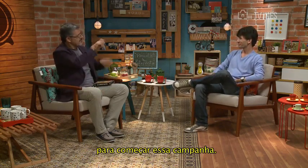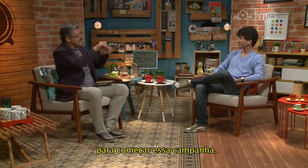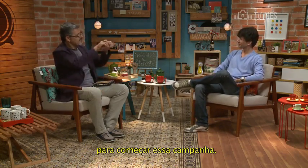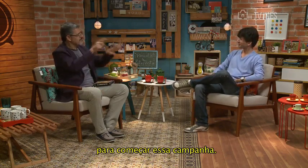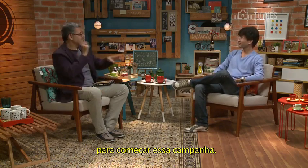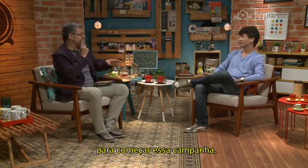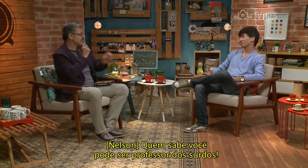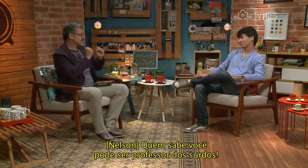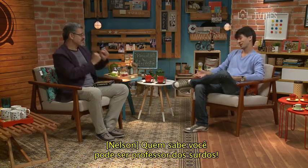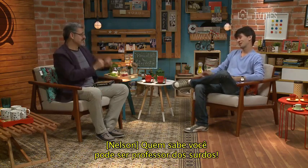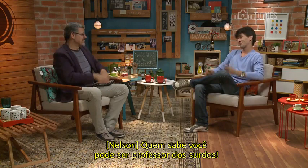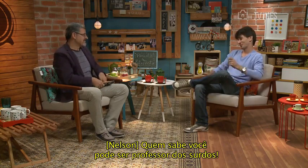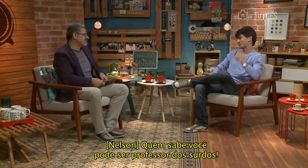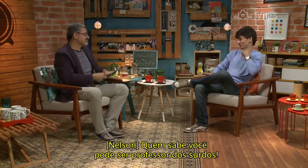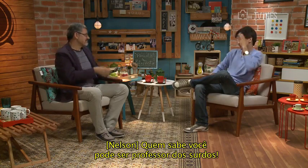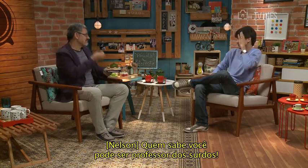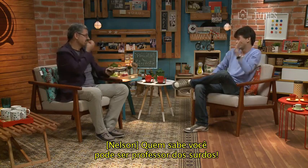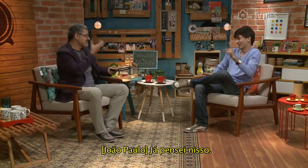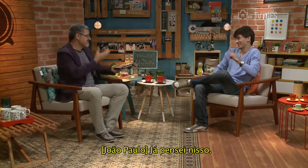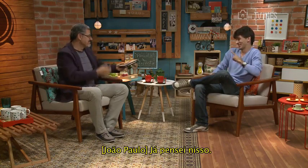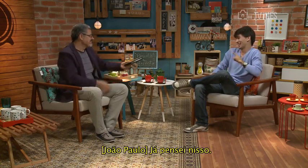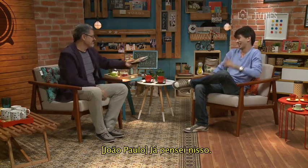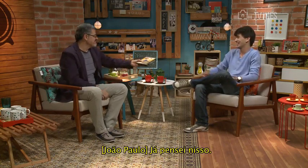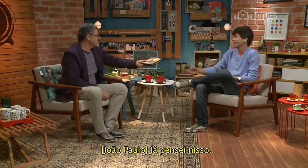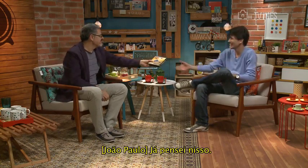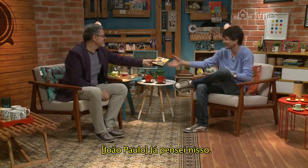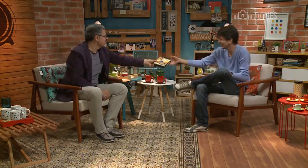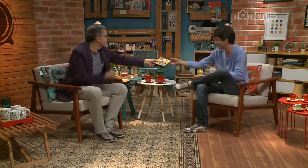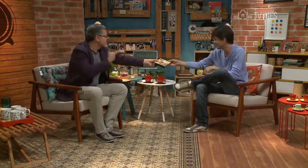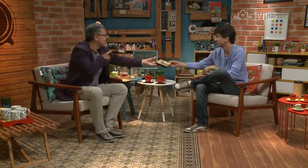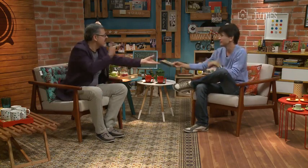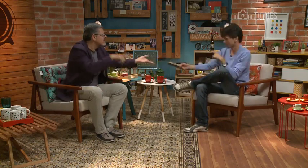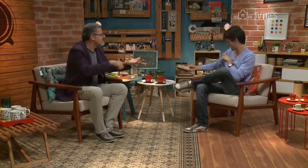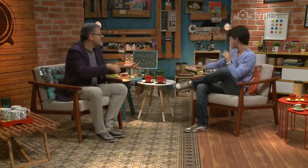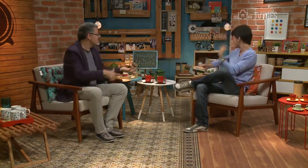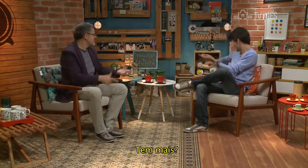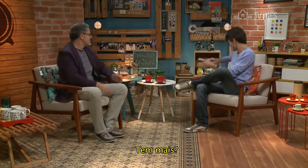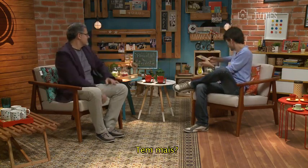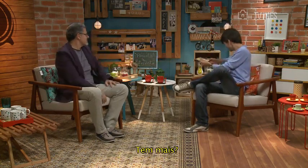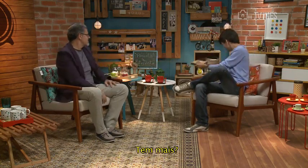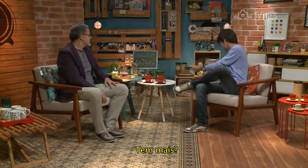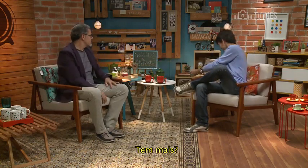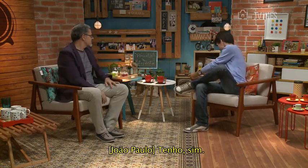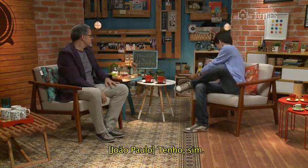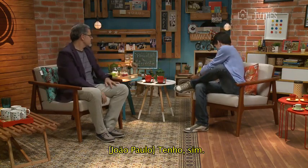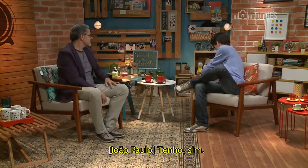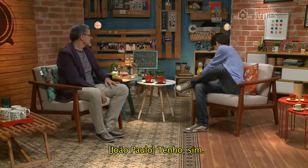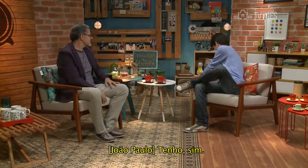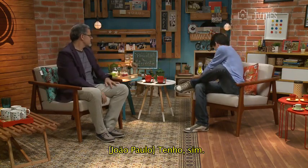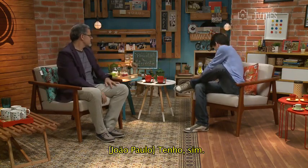começar essa campanha e você pode ser professor do chá pensei nisso e tem mais tem sim